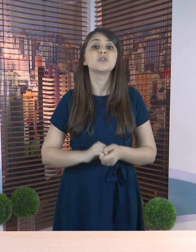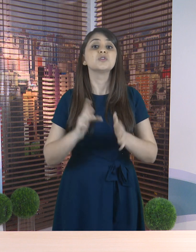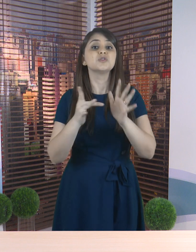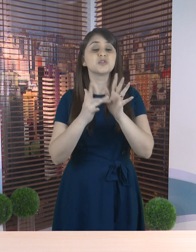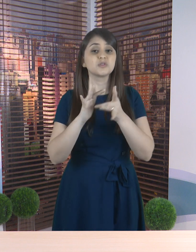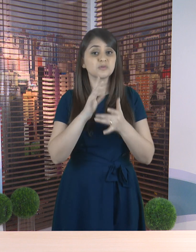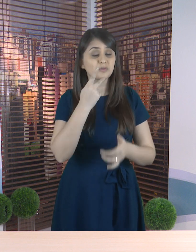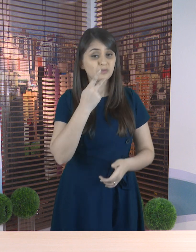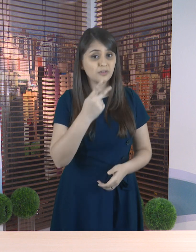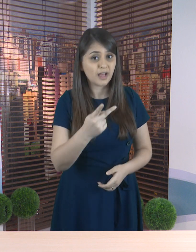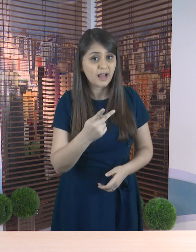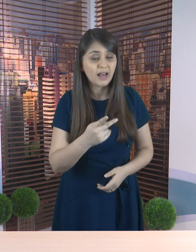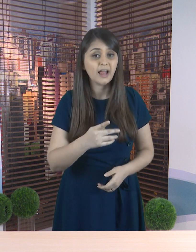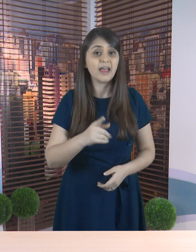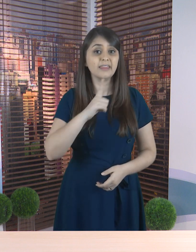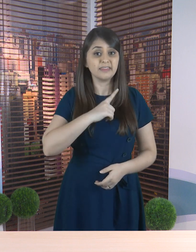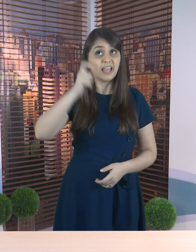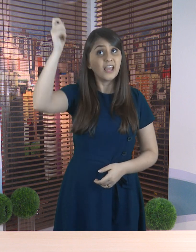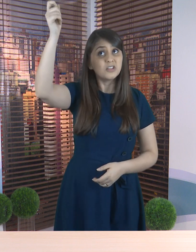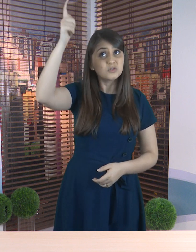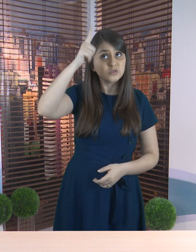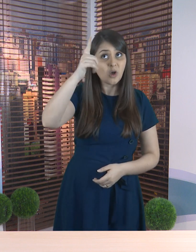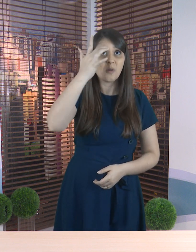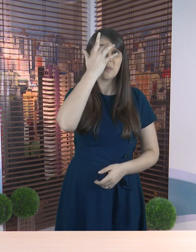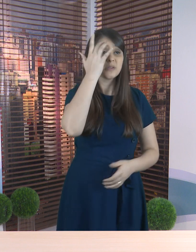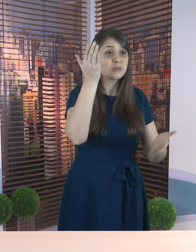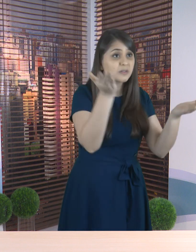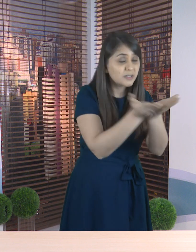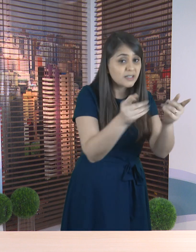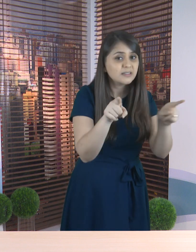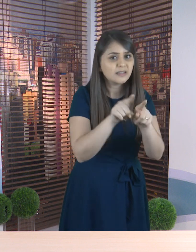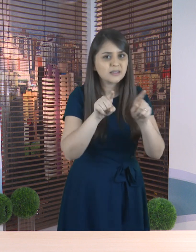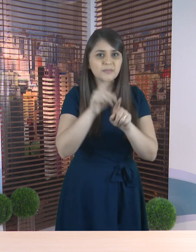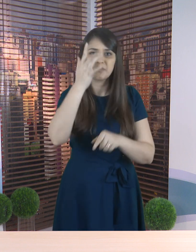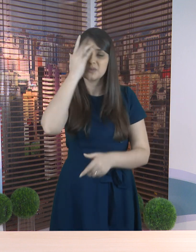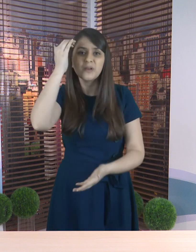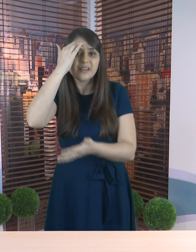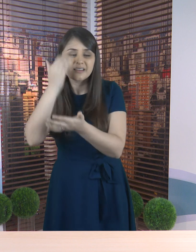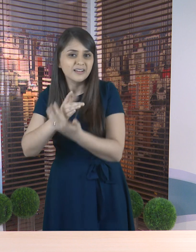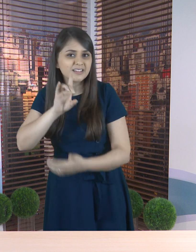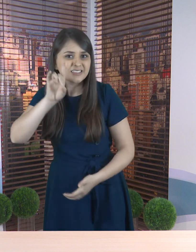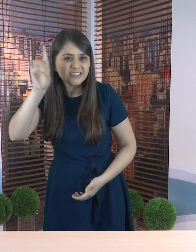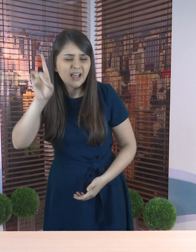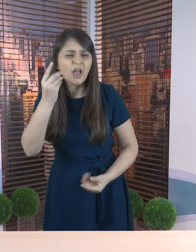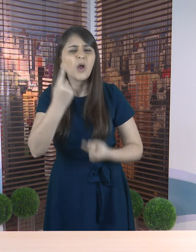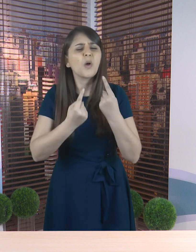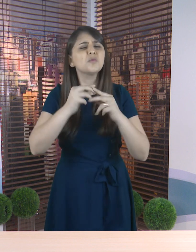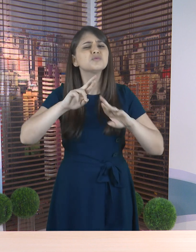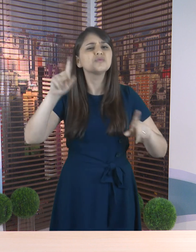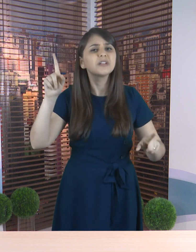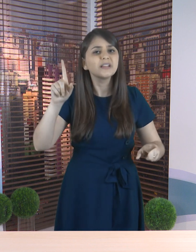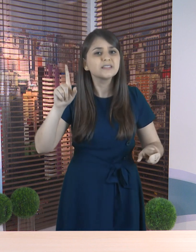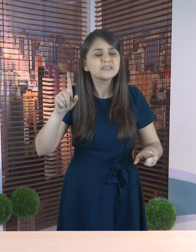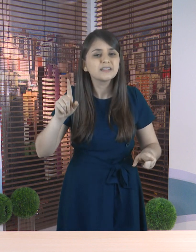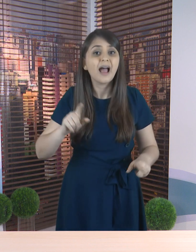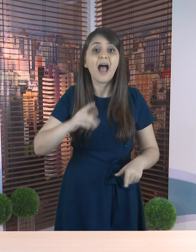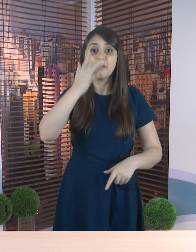ateus. Então, onde está a diferença? É que aqueles que creem no Senhor Jesus sabem que somos